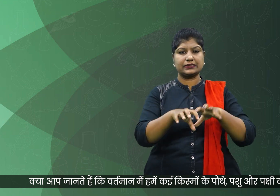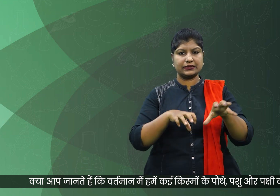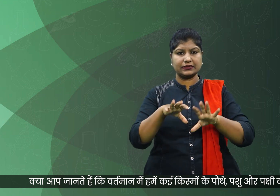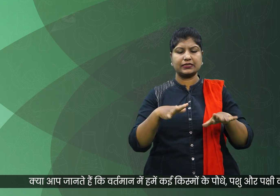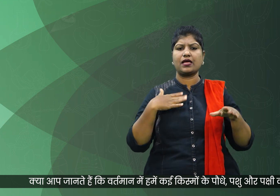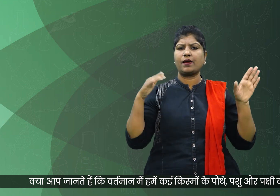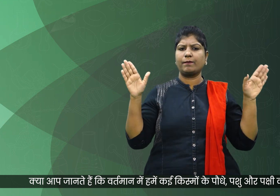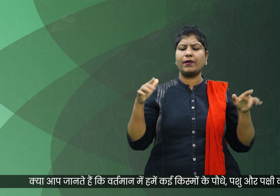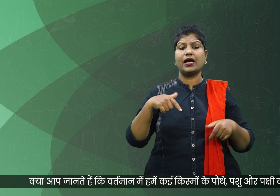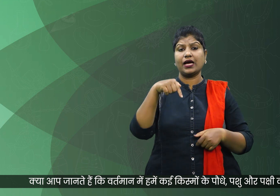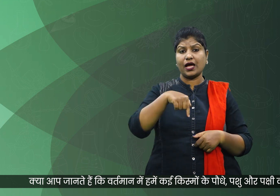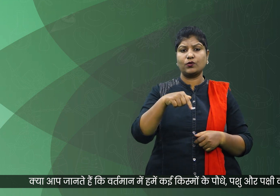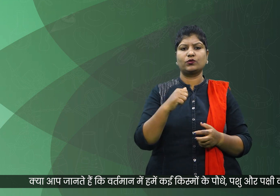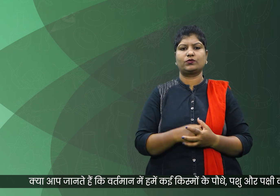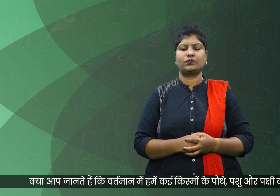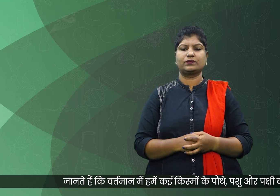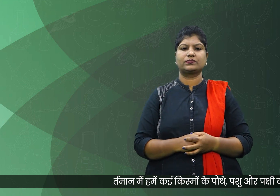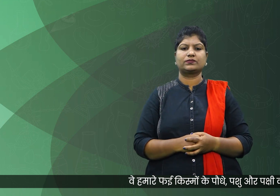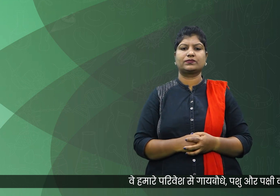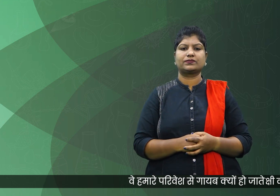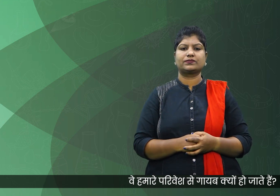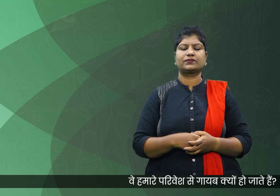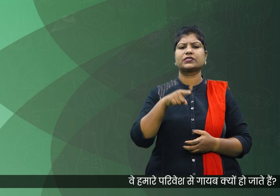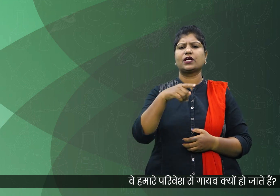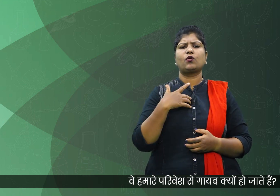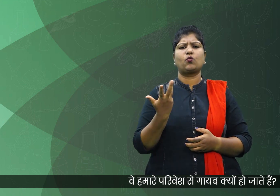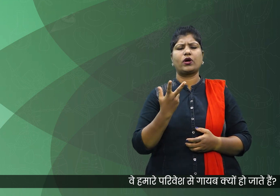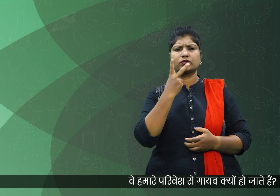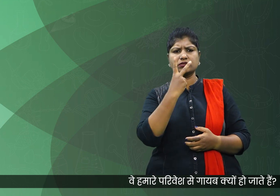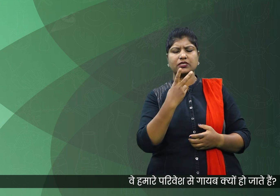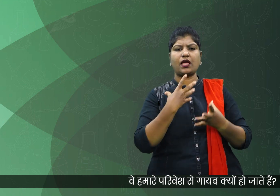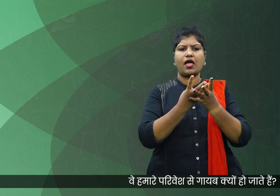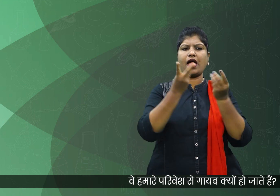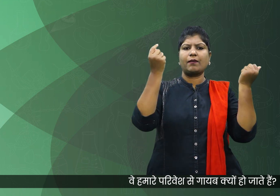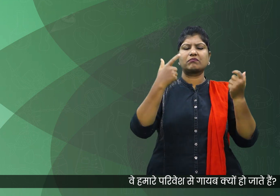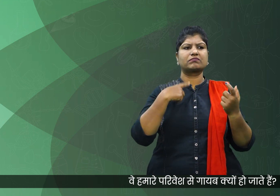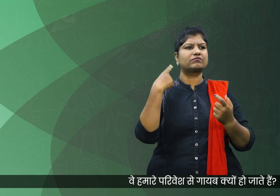नहीं मिल रहे हैं। वे हमारे परिवेश से गायब क्यों हो जाते हैं।